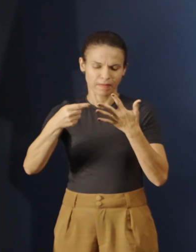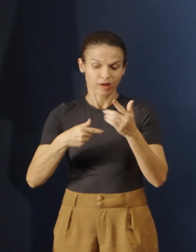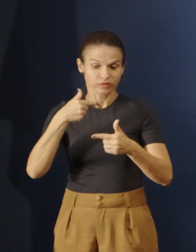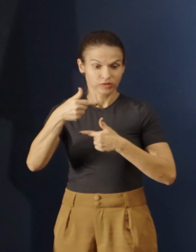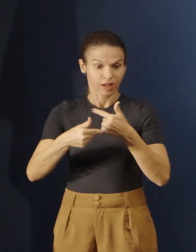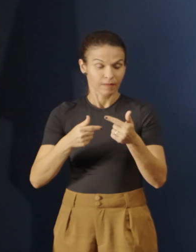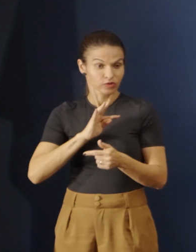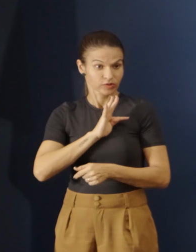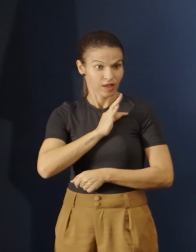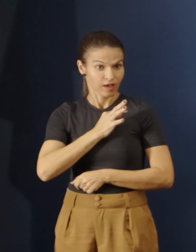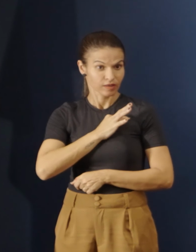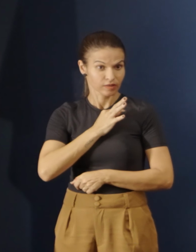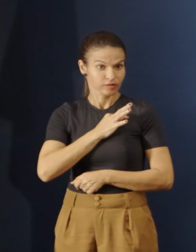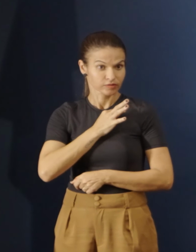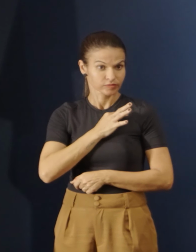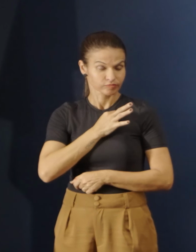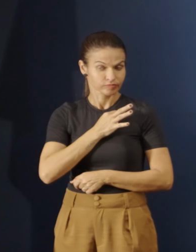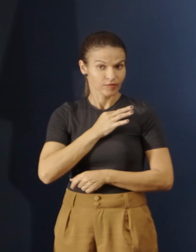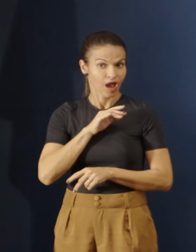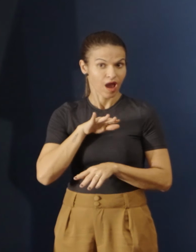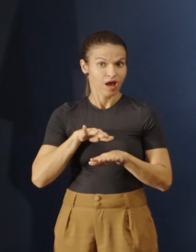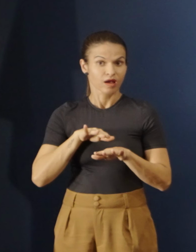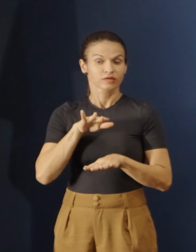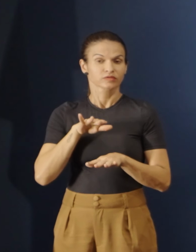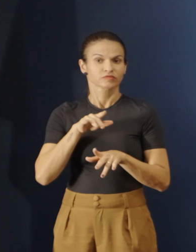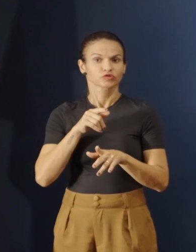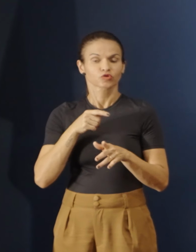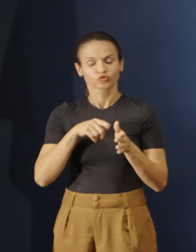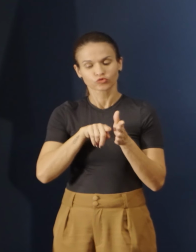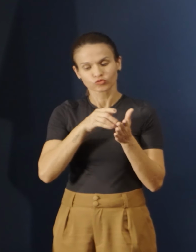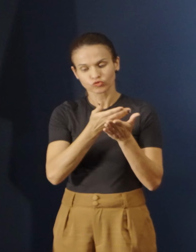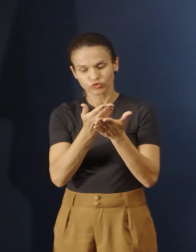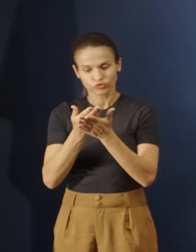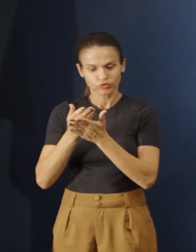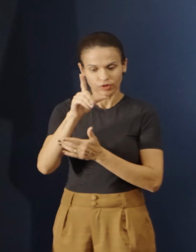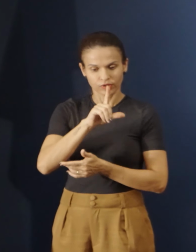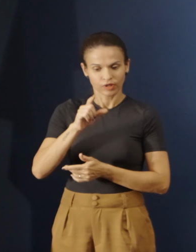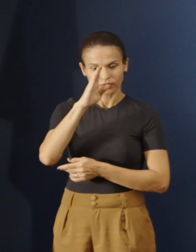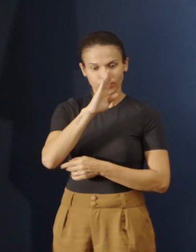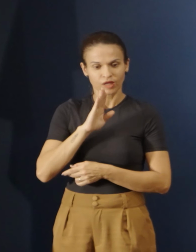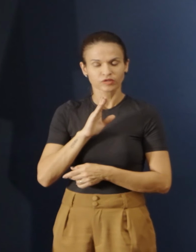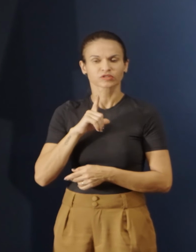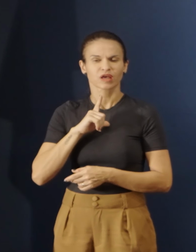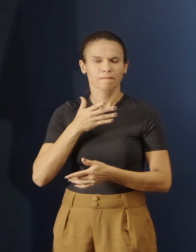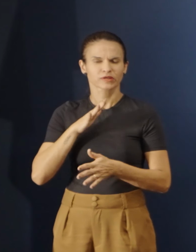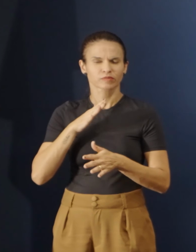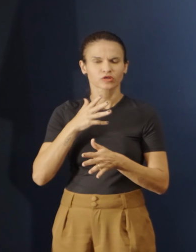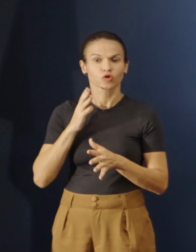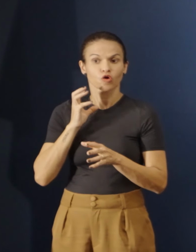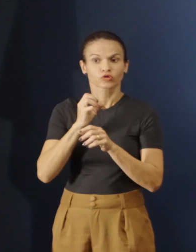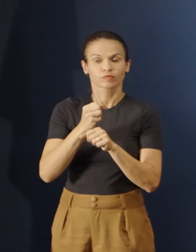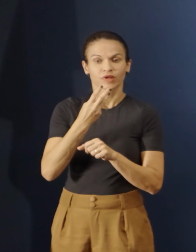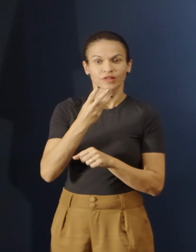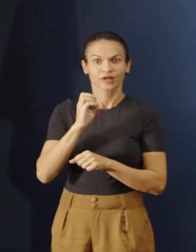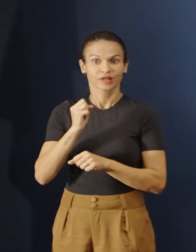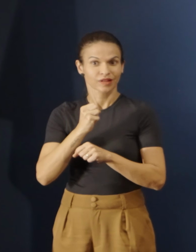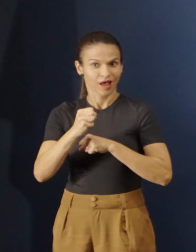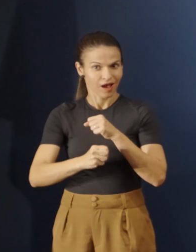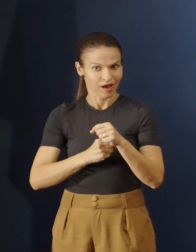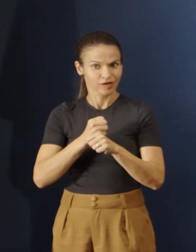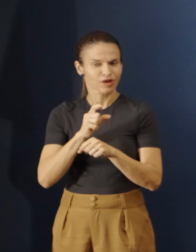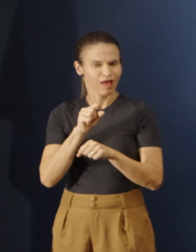trabalho técnico, por incrível que possa parecer, nos estudos literários do Brasil tem algo perto de uns 30 anos, por incrível que possa parecer,